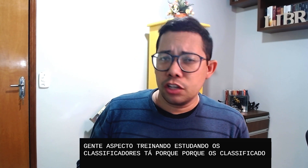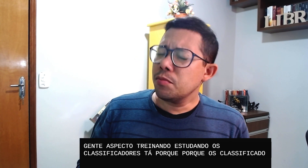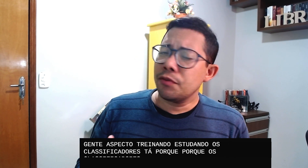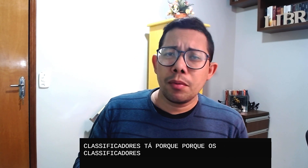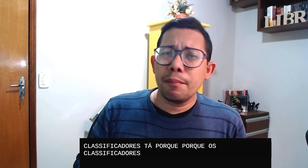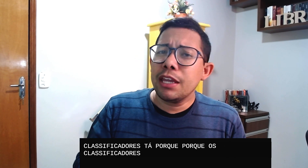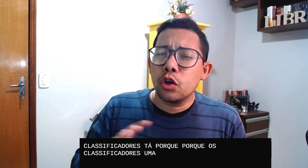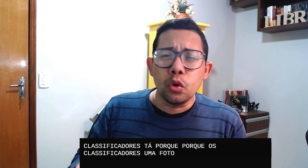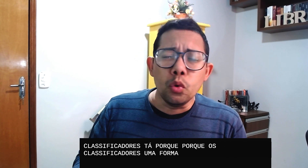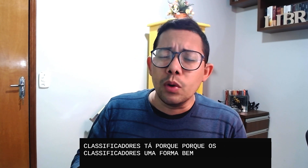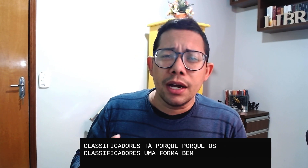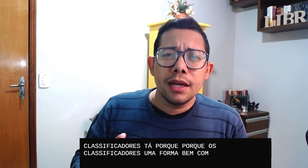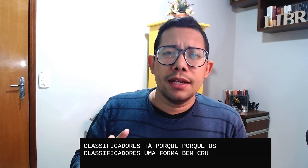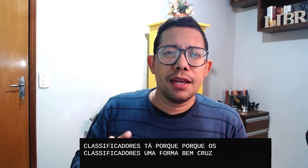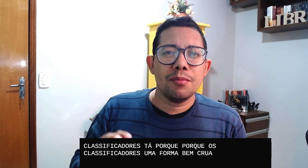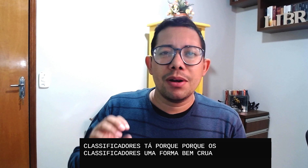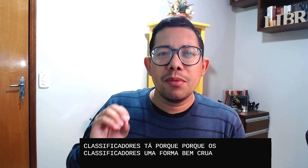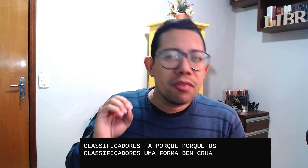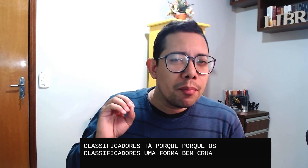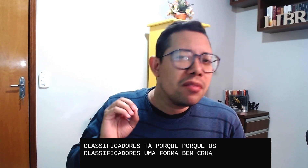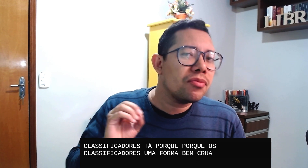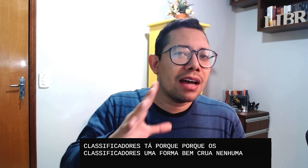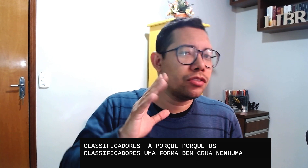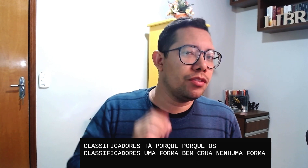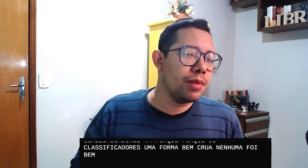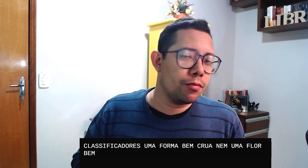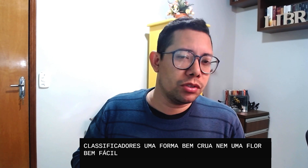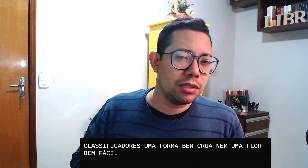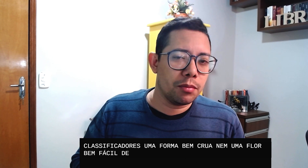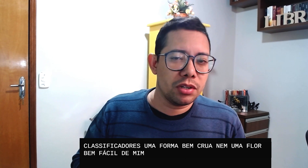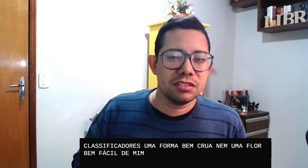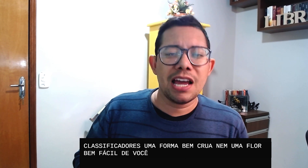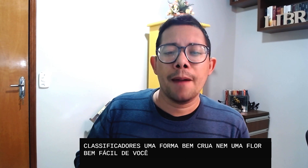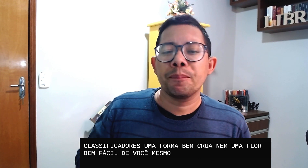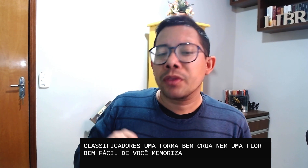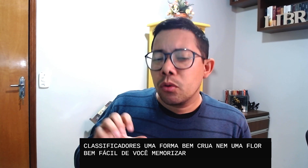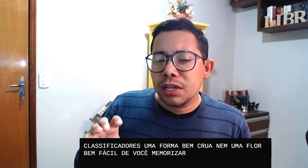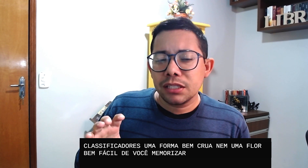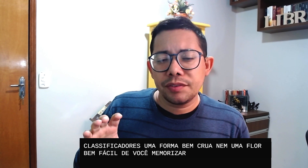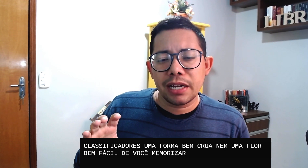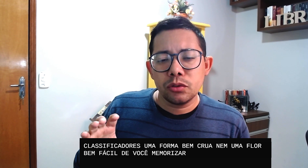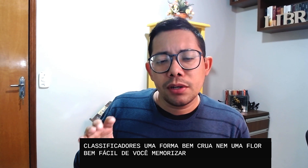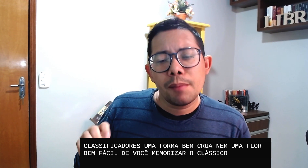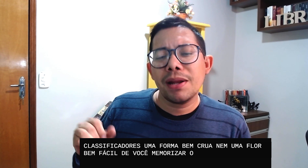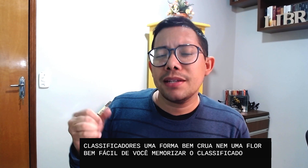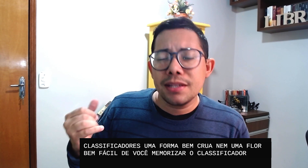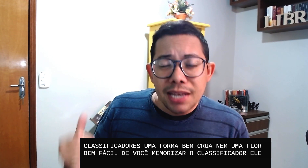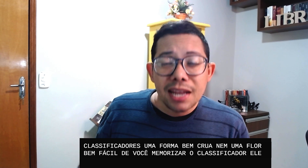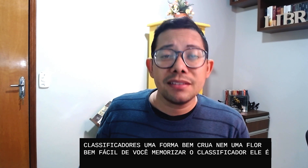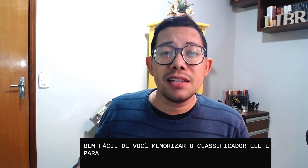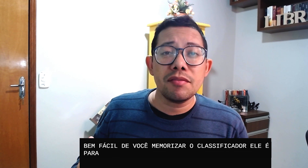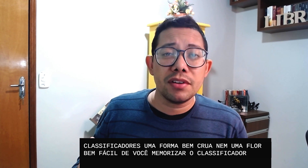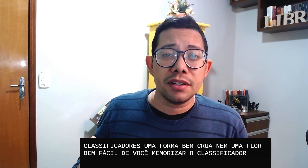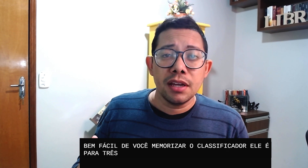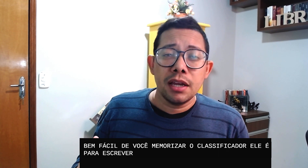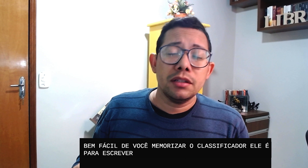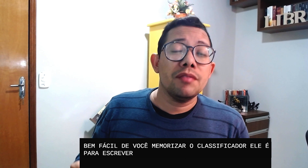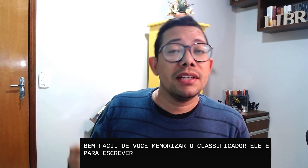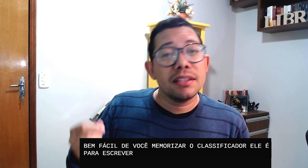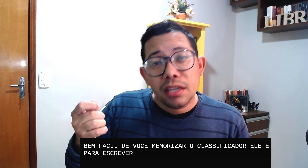uma forma bem crua, né, uma forma bem fácil de você memorizar, o classificador, ele é para descrever. Então, ele vai